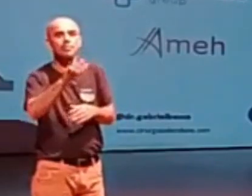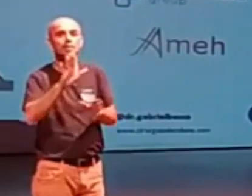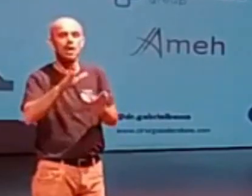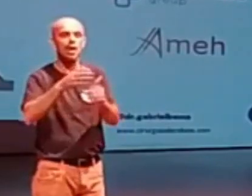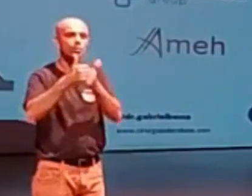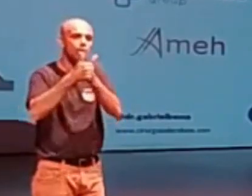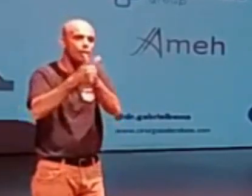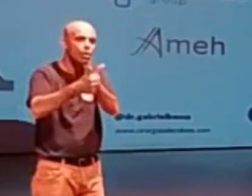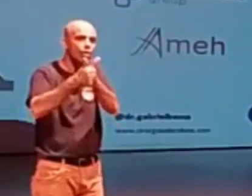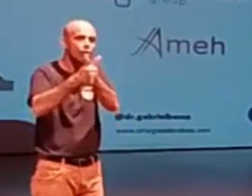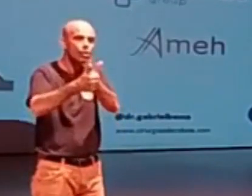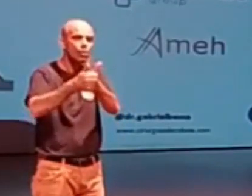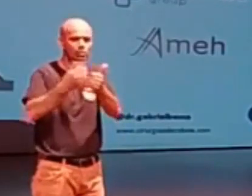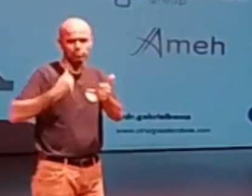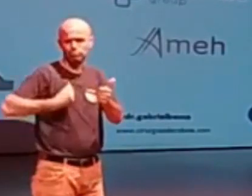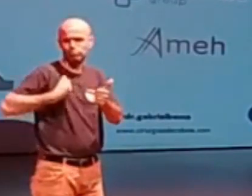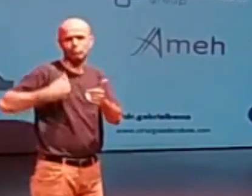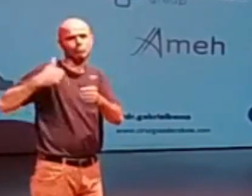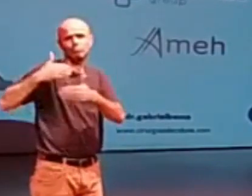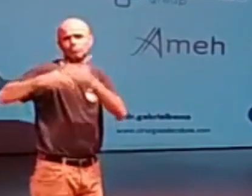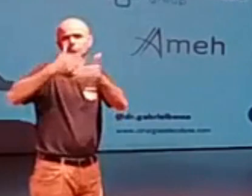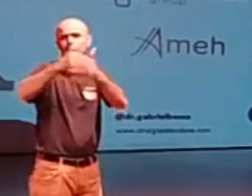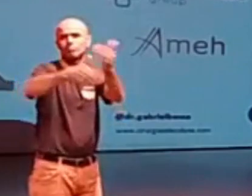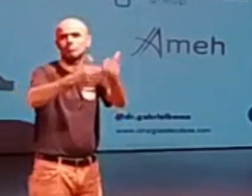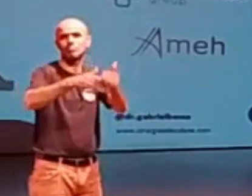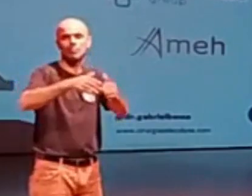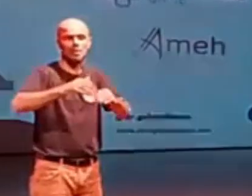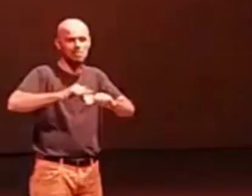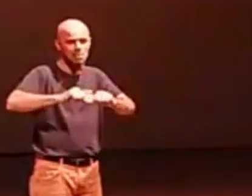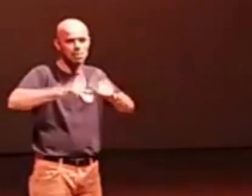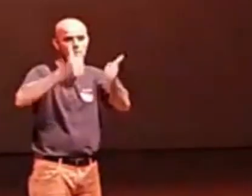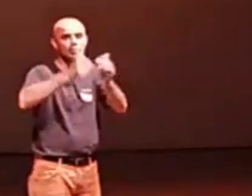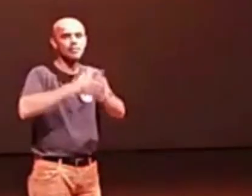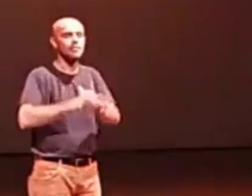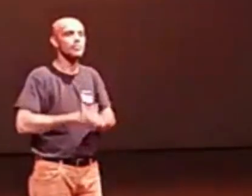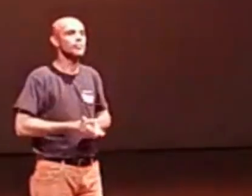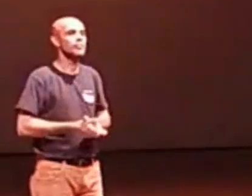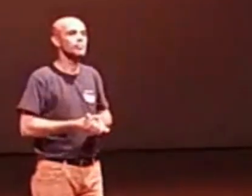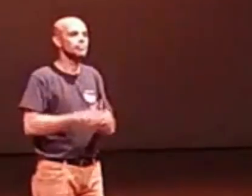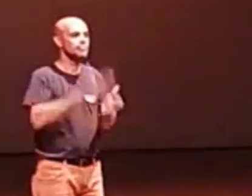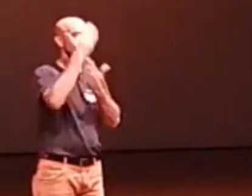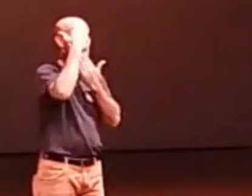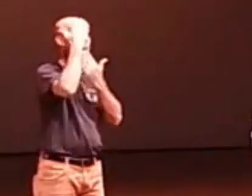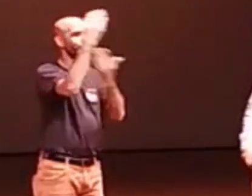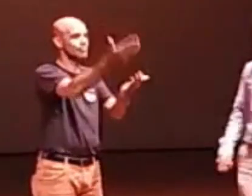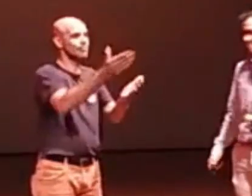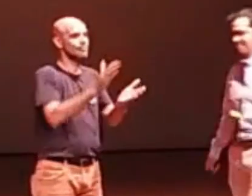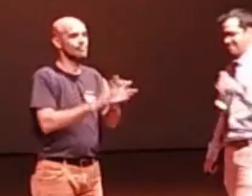acompanhamento. Vai tocar a vida e vai ser feliz. Isso é para amanhã. Obrigado.